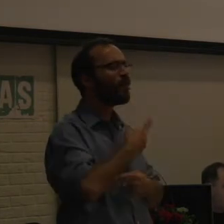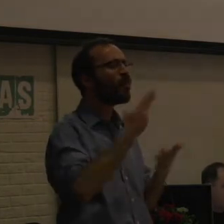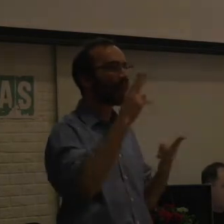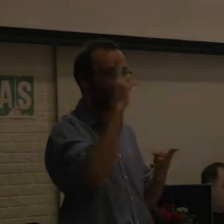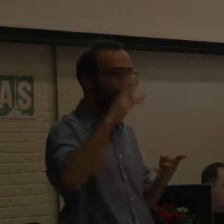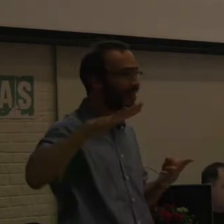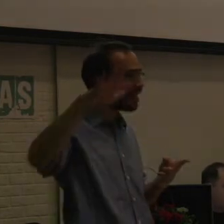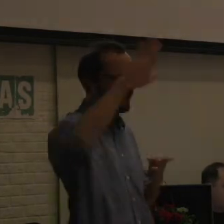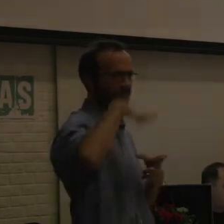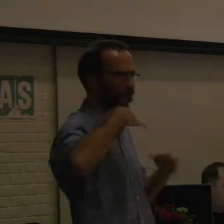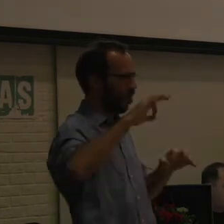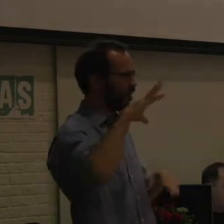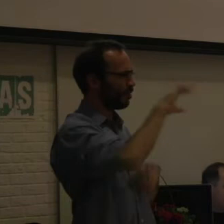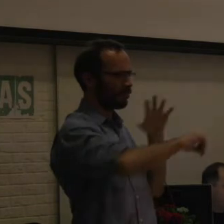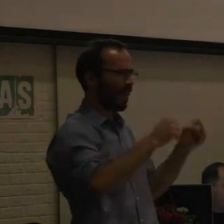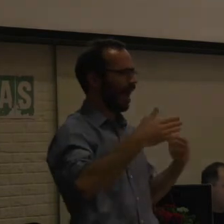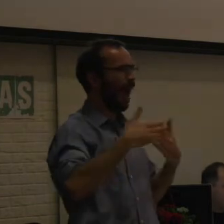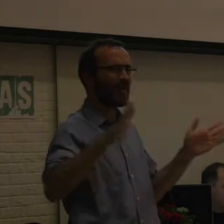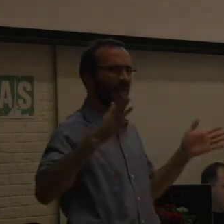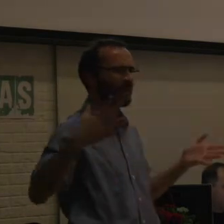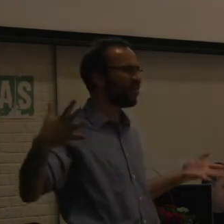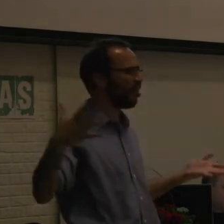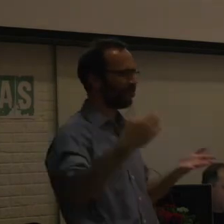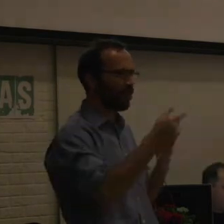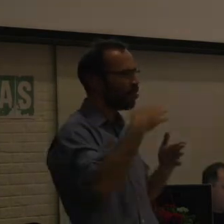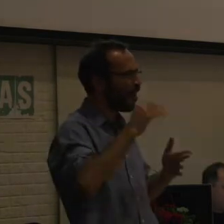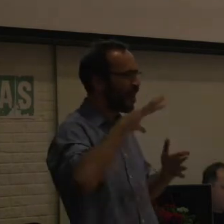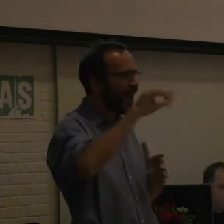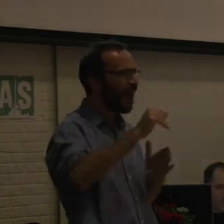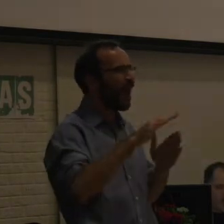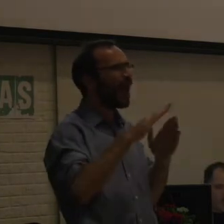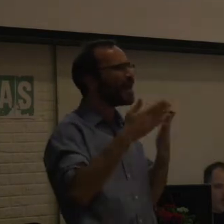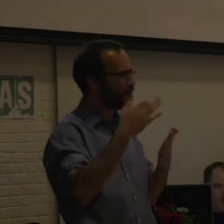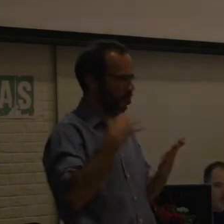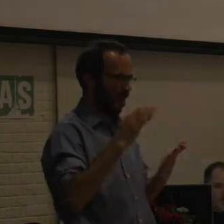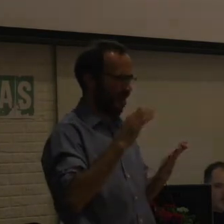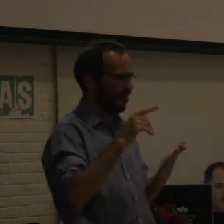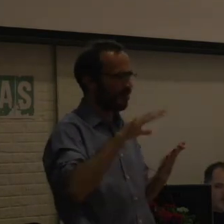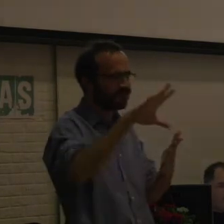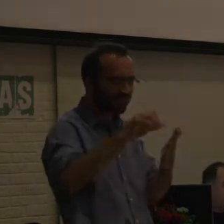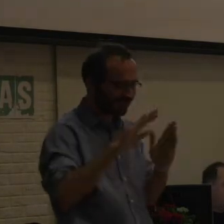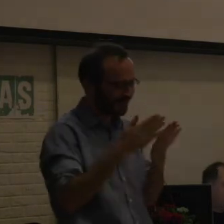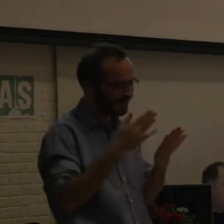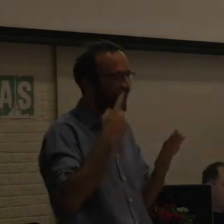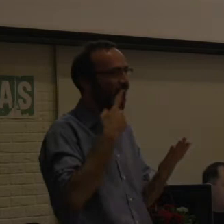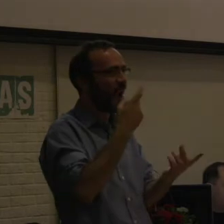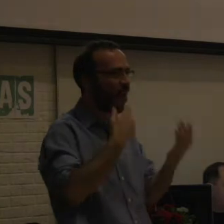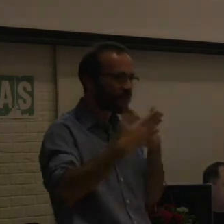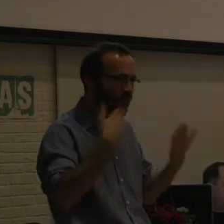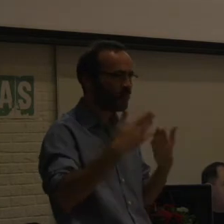Así que va a estar de acceso abierto para todos los lectores de la ciudad que quieran consultarlo. Pero si lo queréis comprar, el libro,